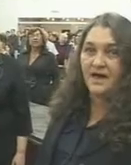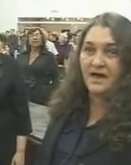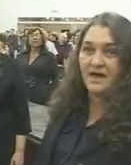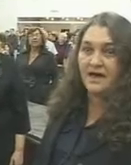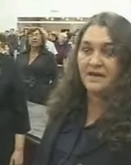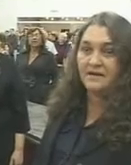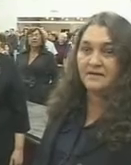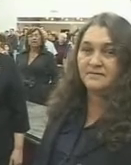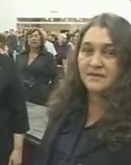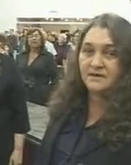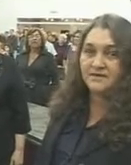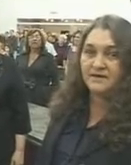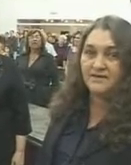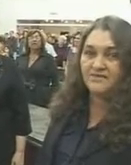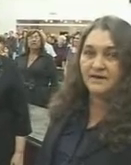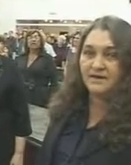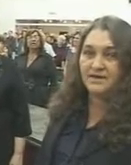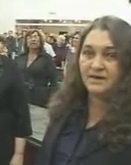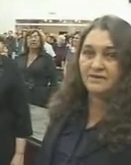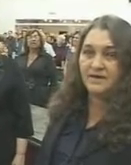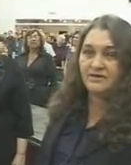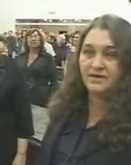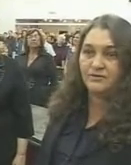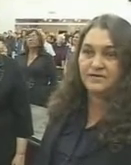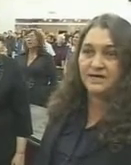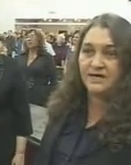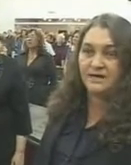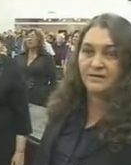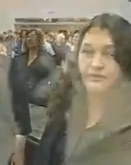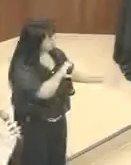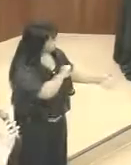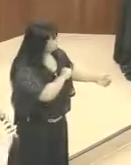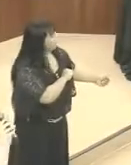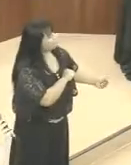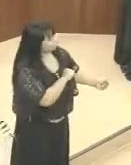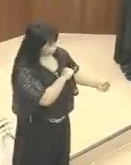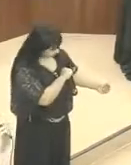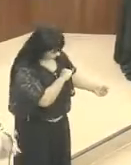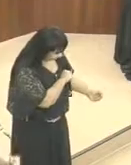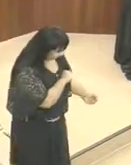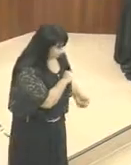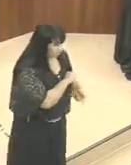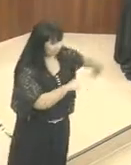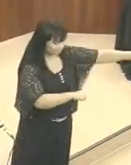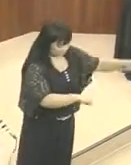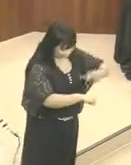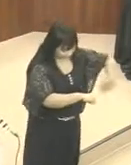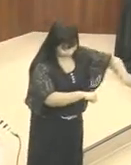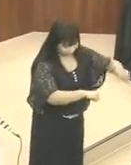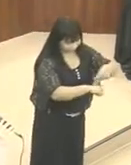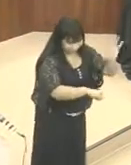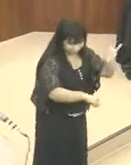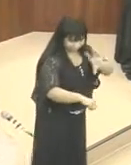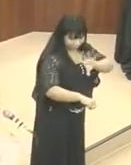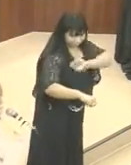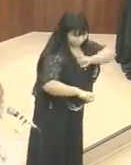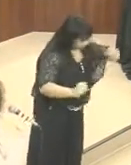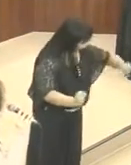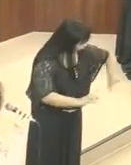vida, nossa vida no teu seio mais amores. Ó